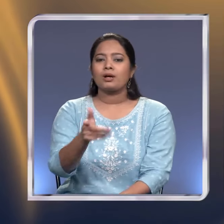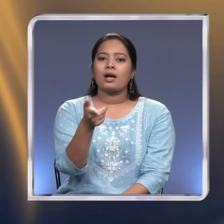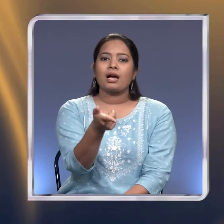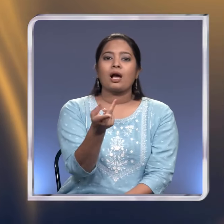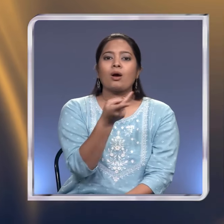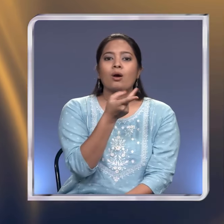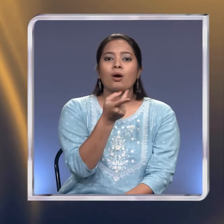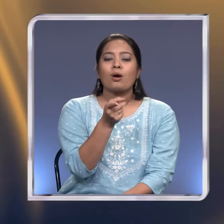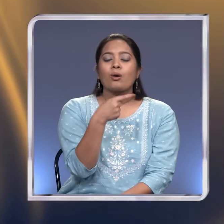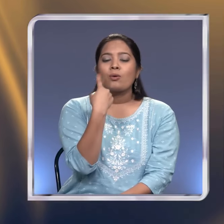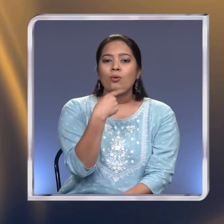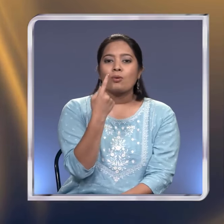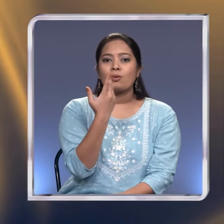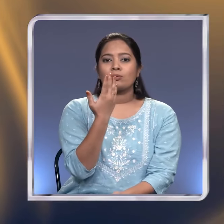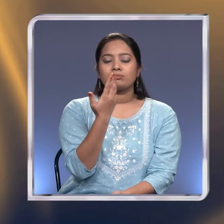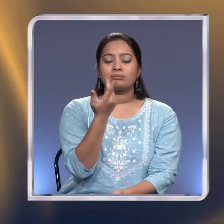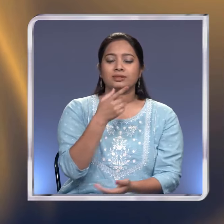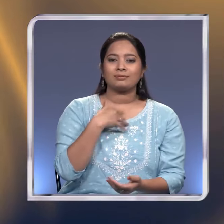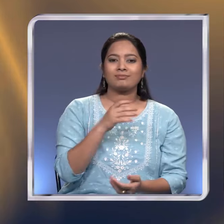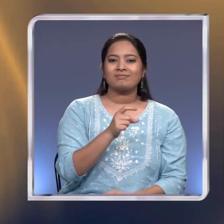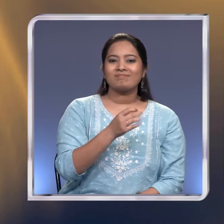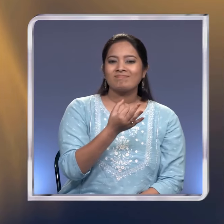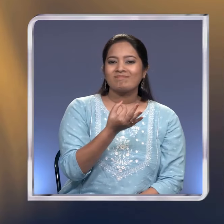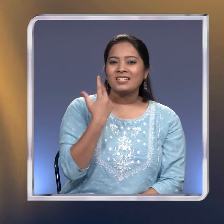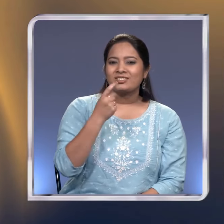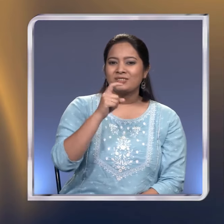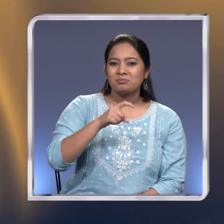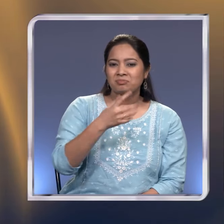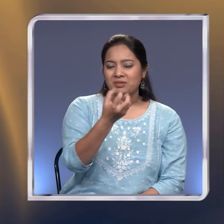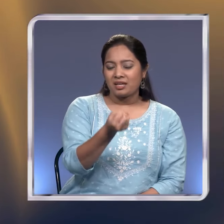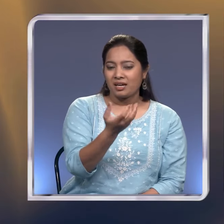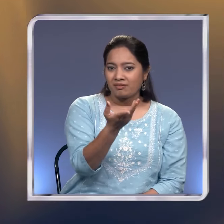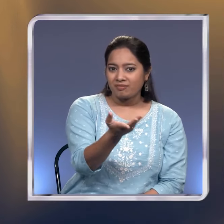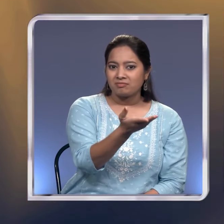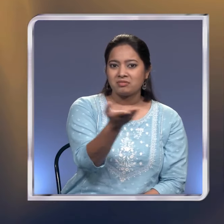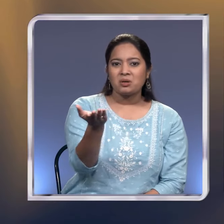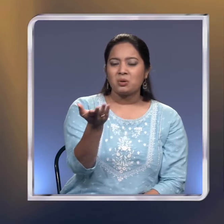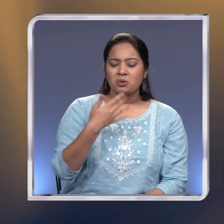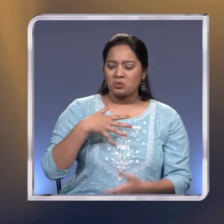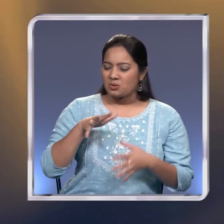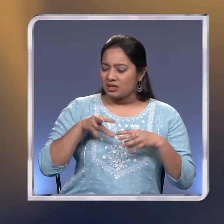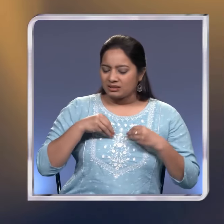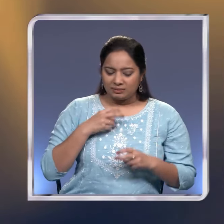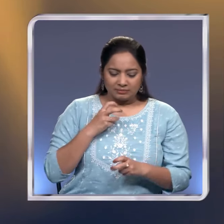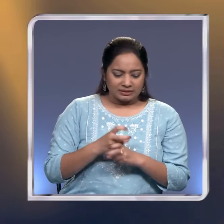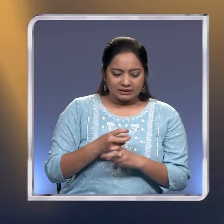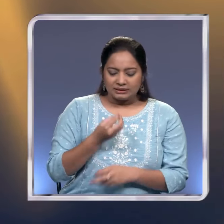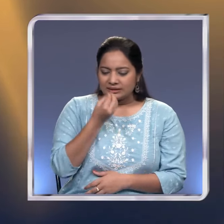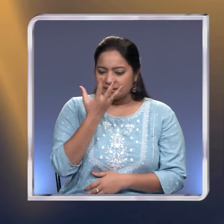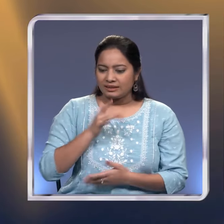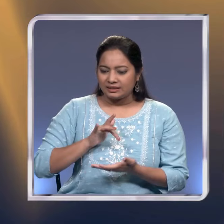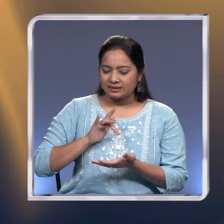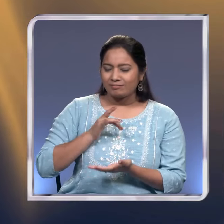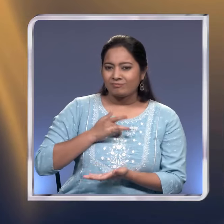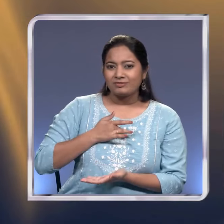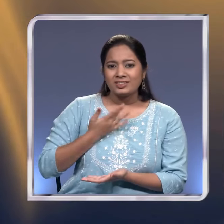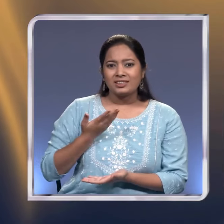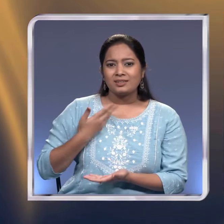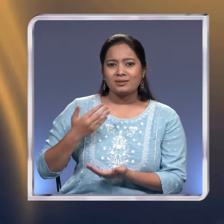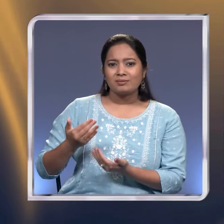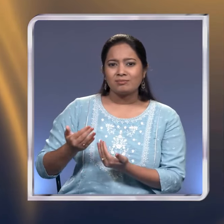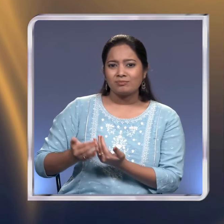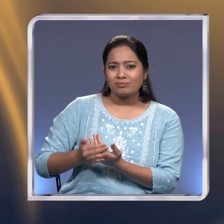सदस्य या बच्चा है जो स्पेशल नीड्स चाइल्ड है और आप उन्हें एक्सेप्ट नहीं कर पा रहे हैं, उन्हें अपने